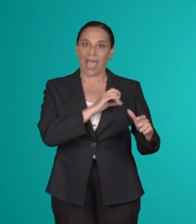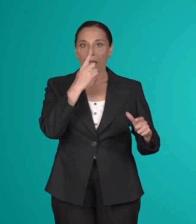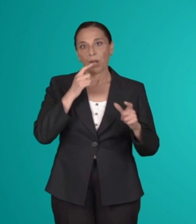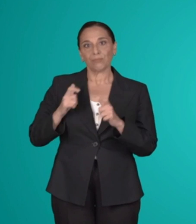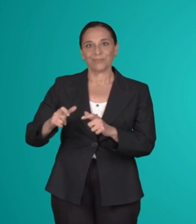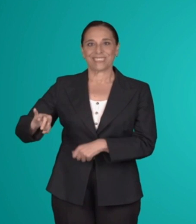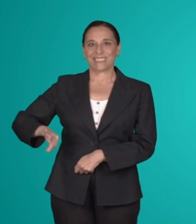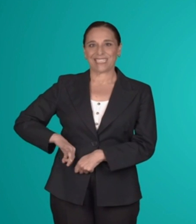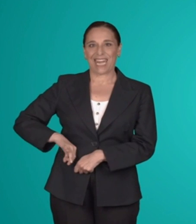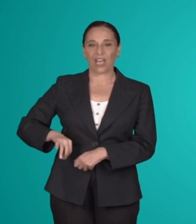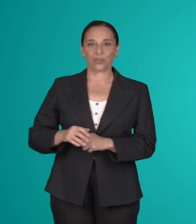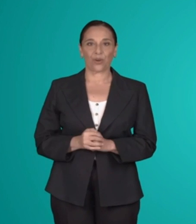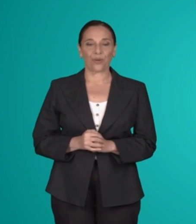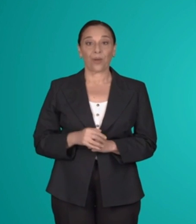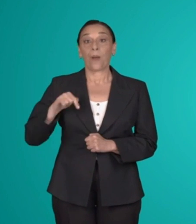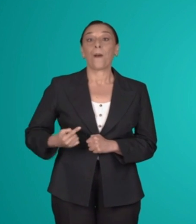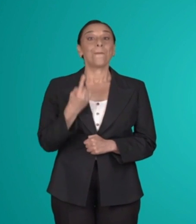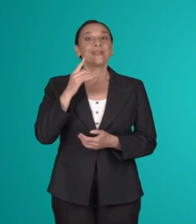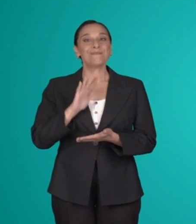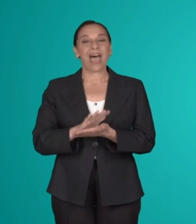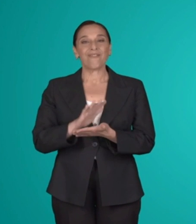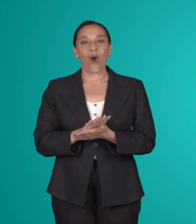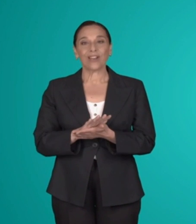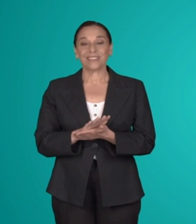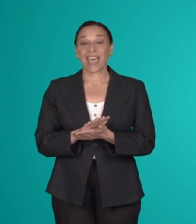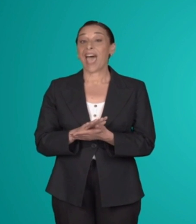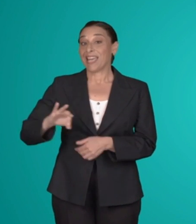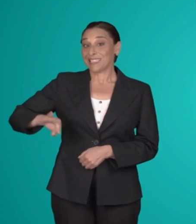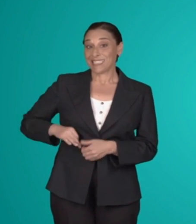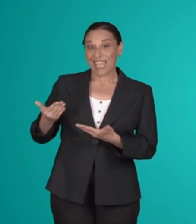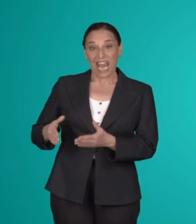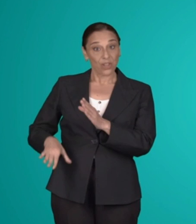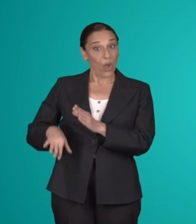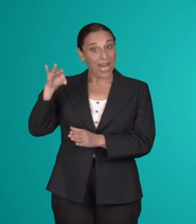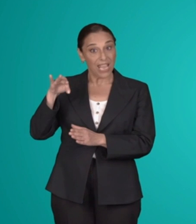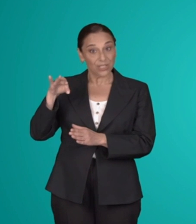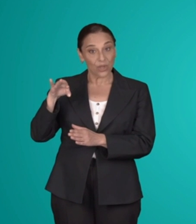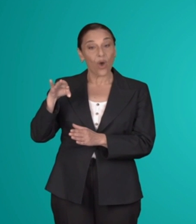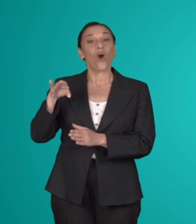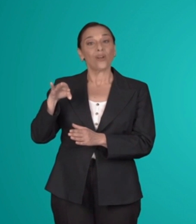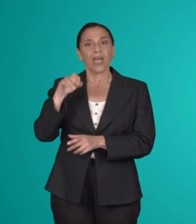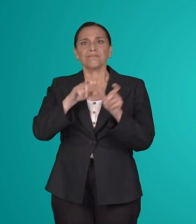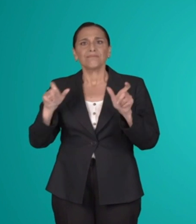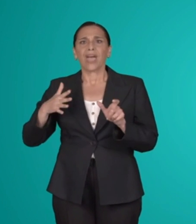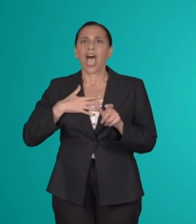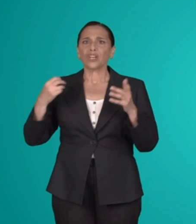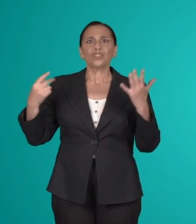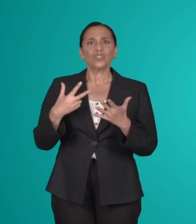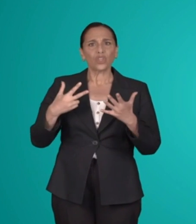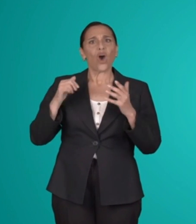il Senato. Per la prima volta per l'elezione del Senato sono ammessi a votare coloro che hanno compiuto 18